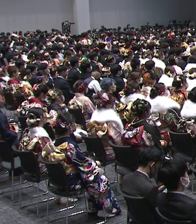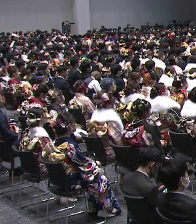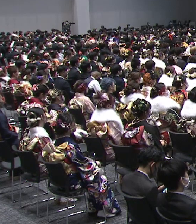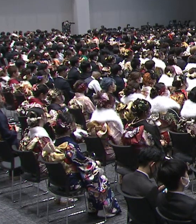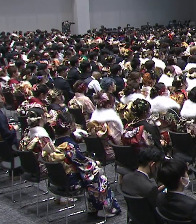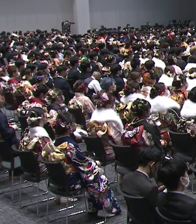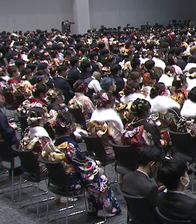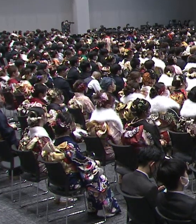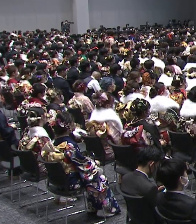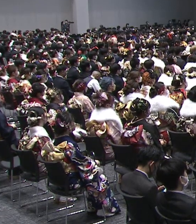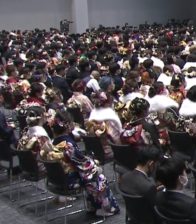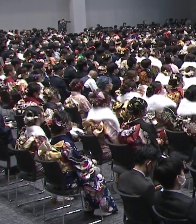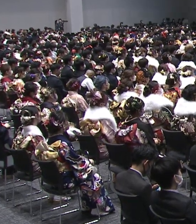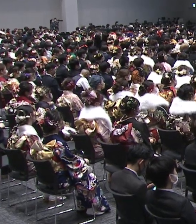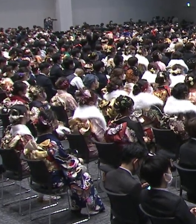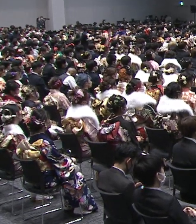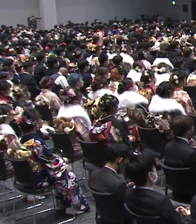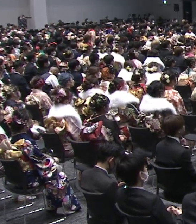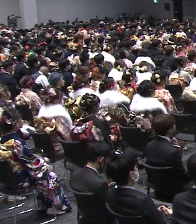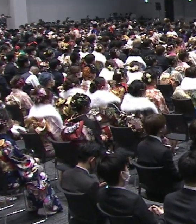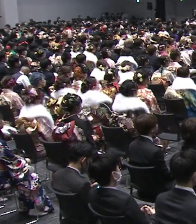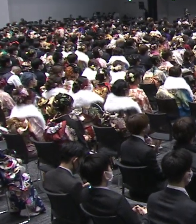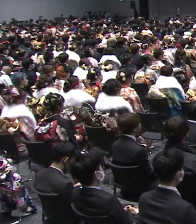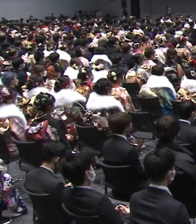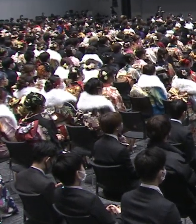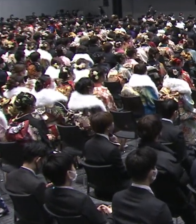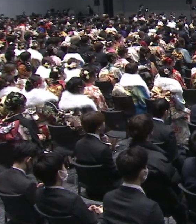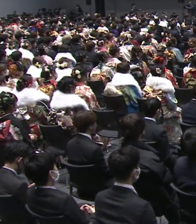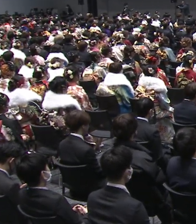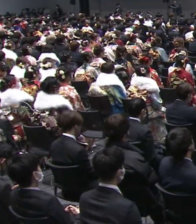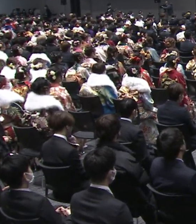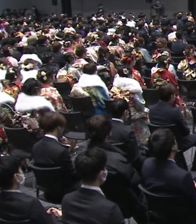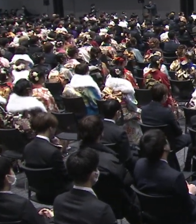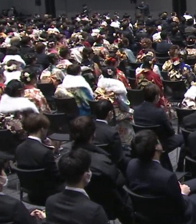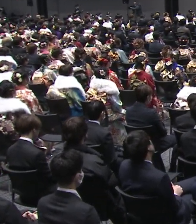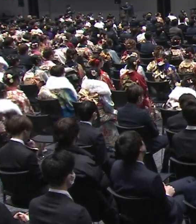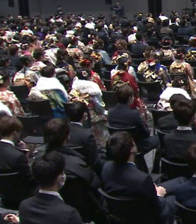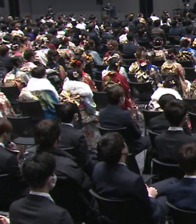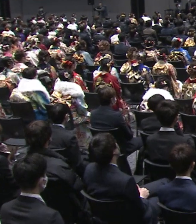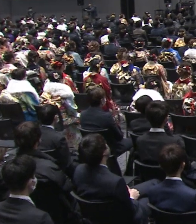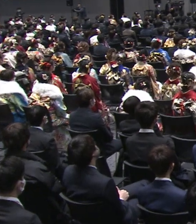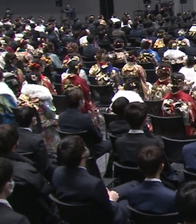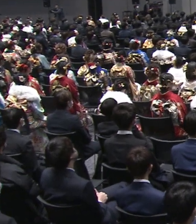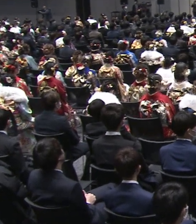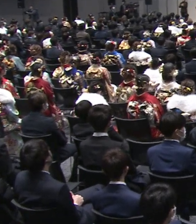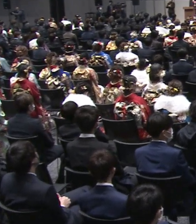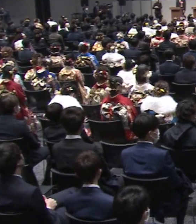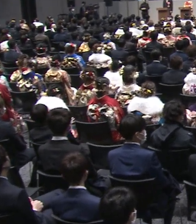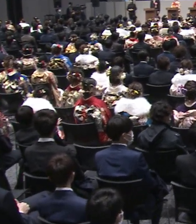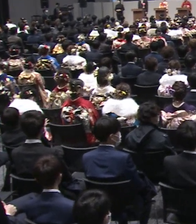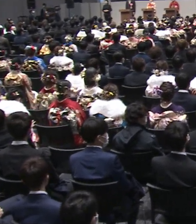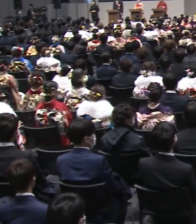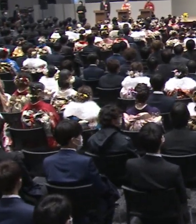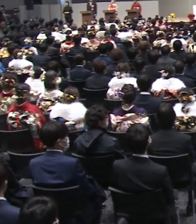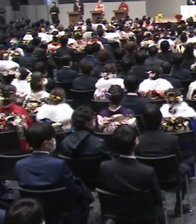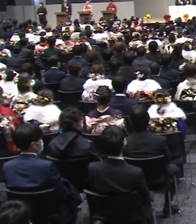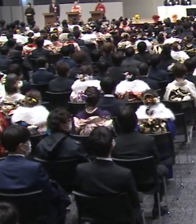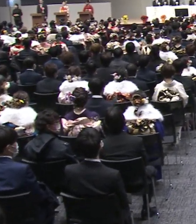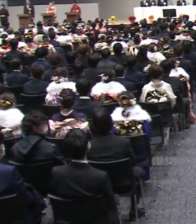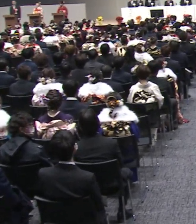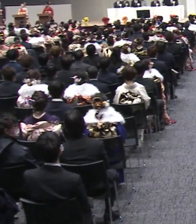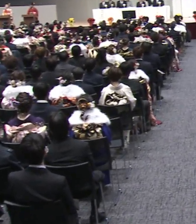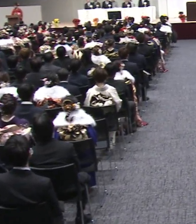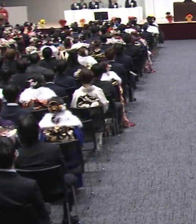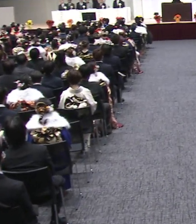の外国籍を含め3470名が腫れて政治となります今日の日を